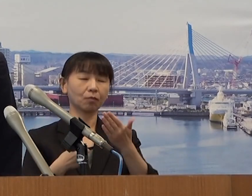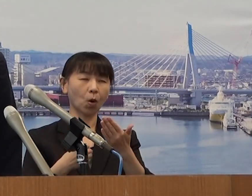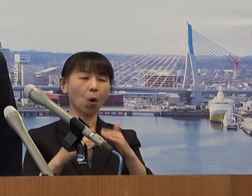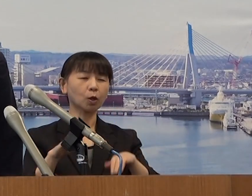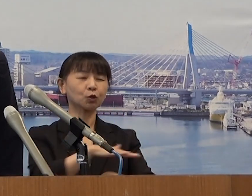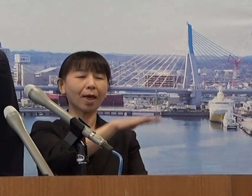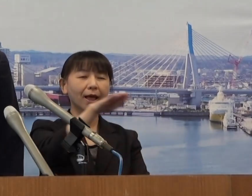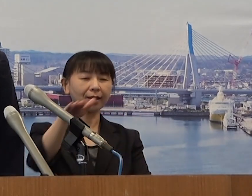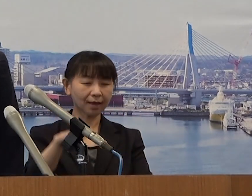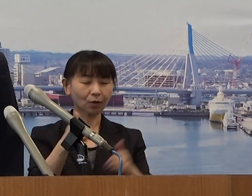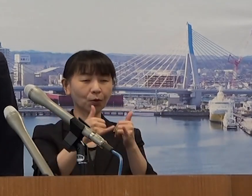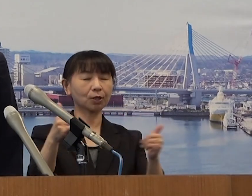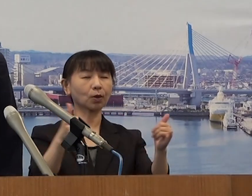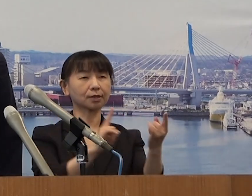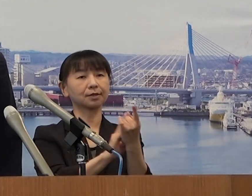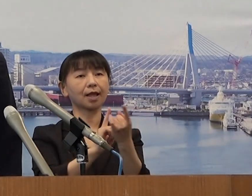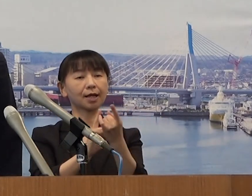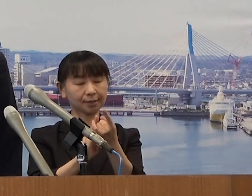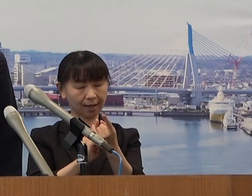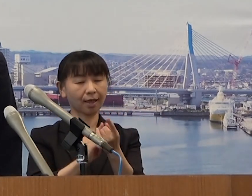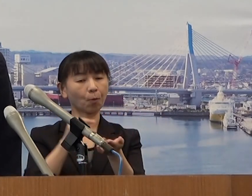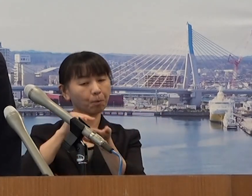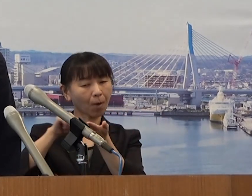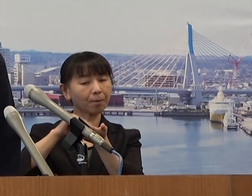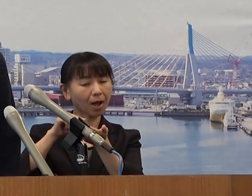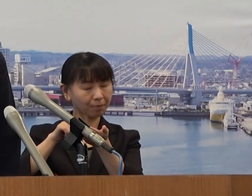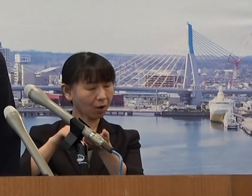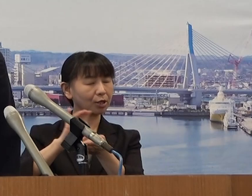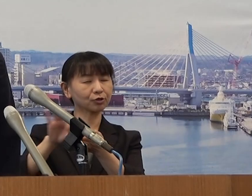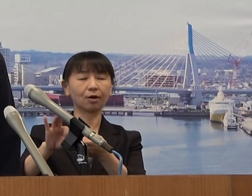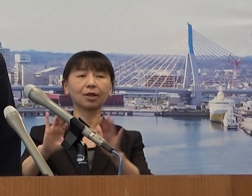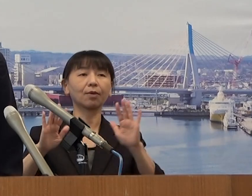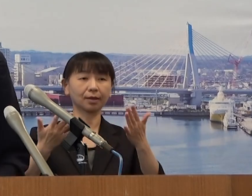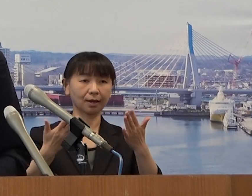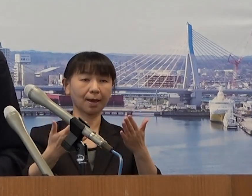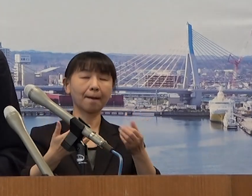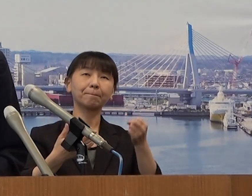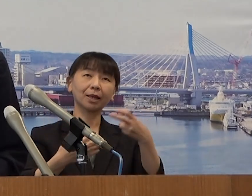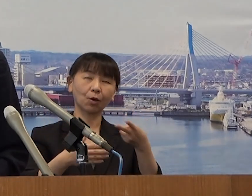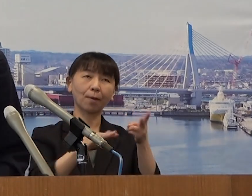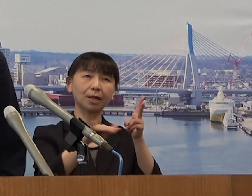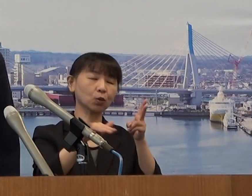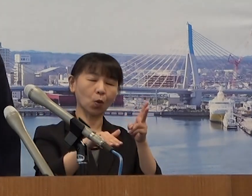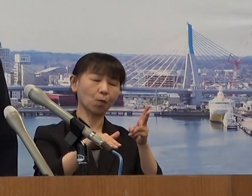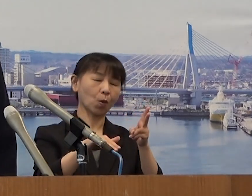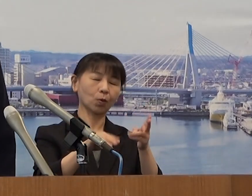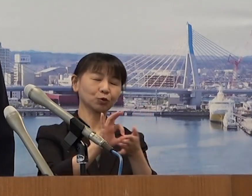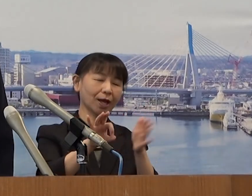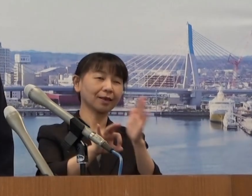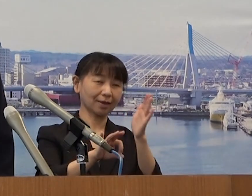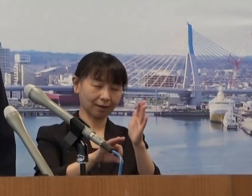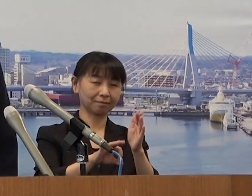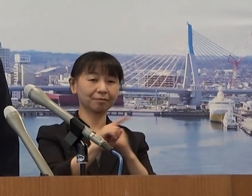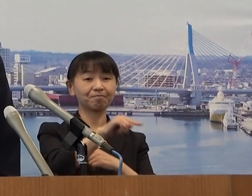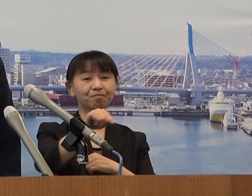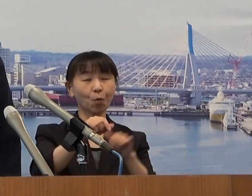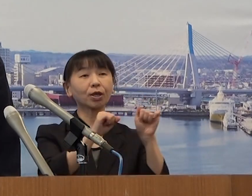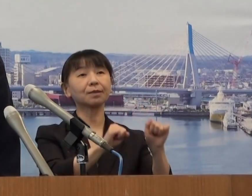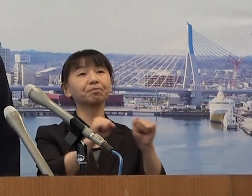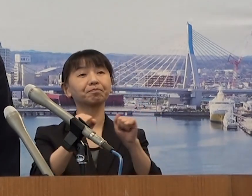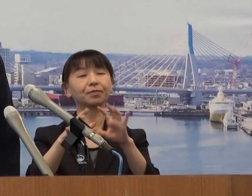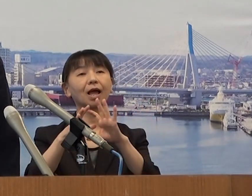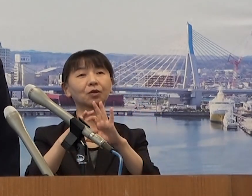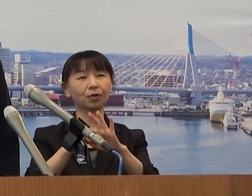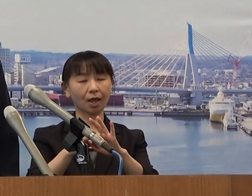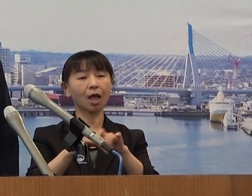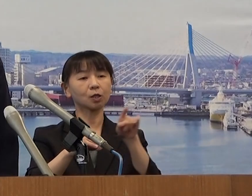全ての方が、スマートフォンをお使いではないとかですね、パソコンも使っていないとかそういう方もいらっしゃいますので、そ